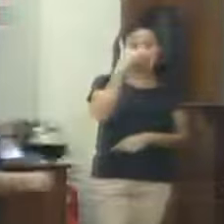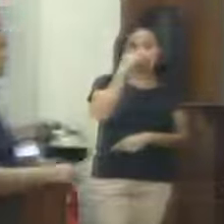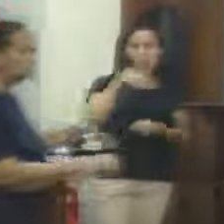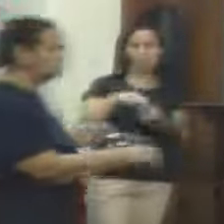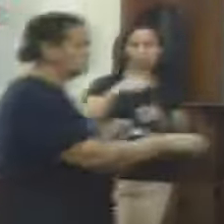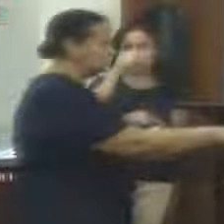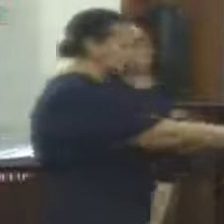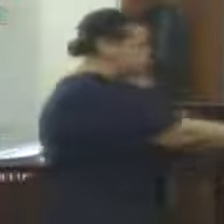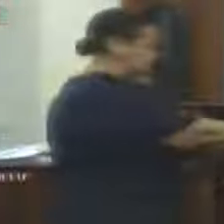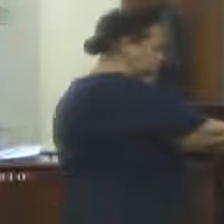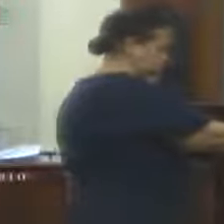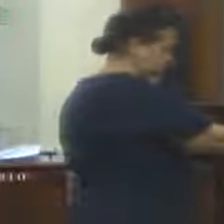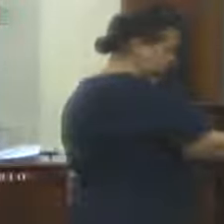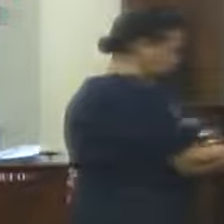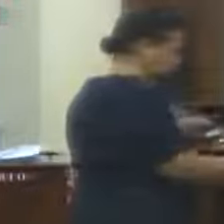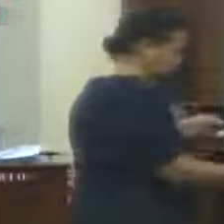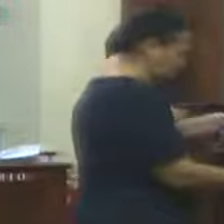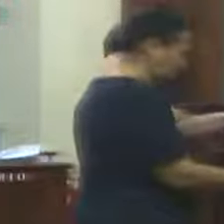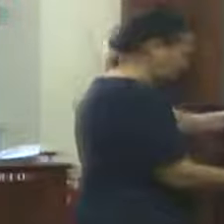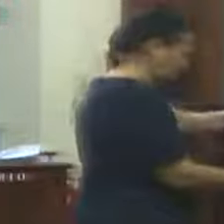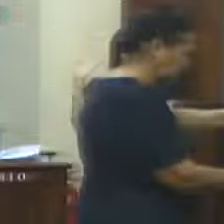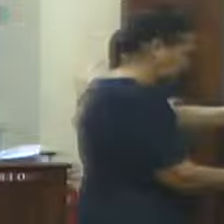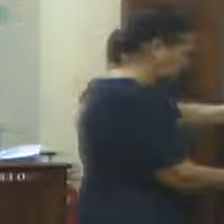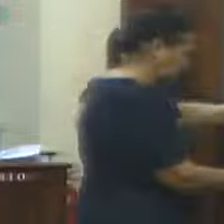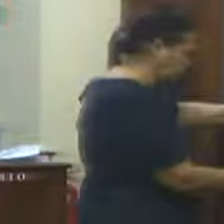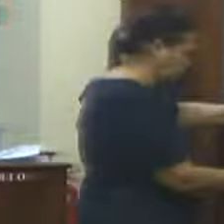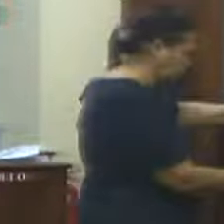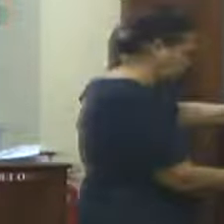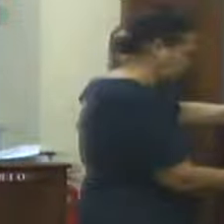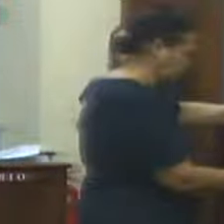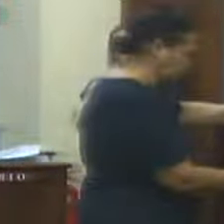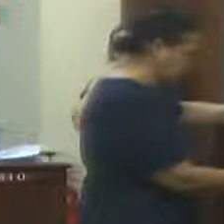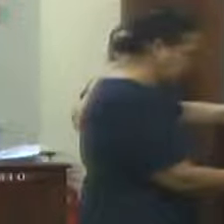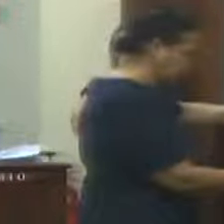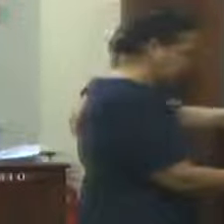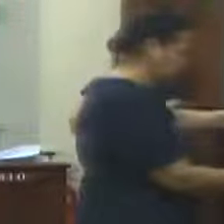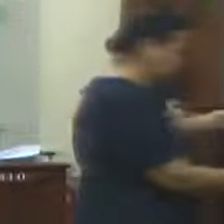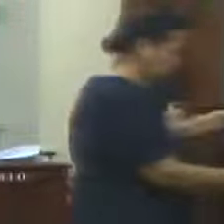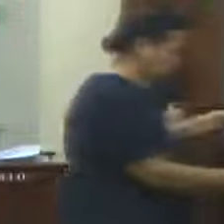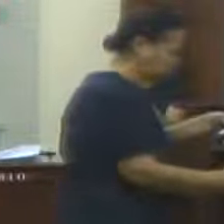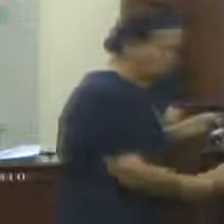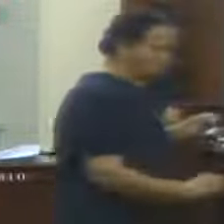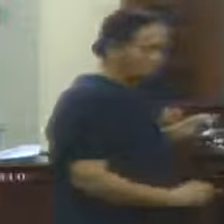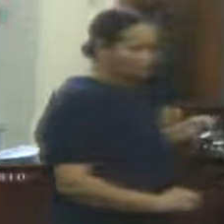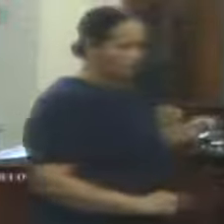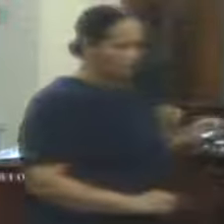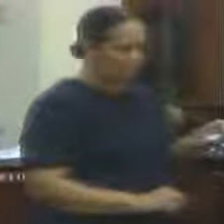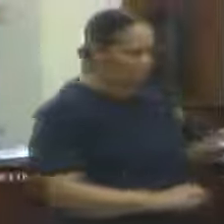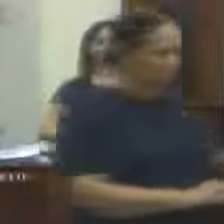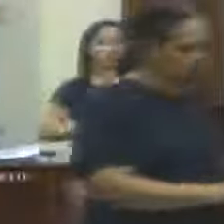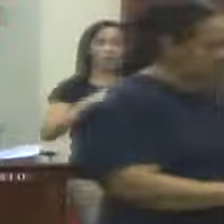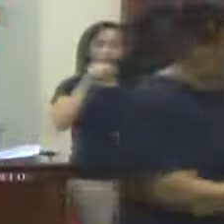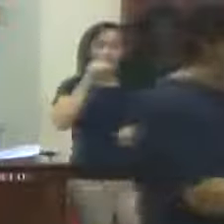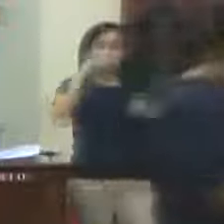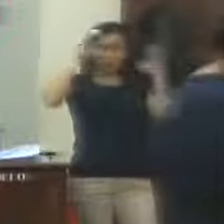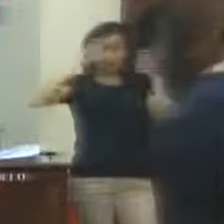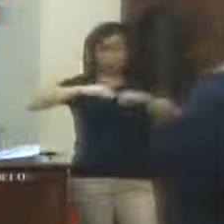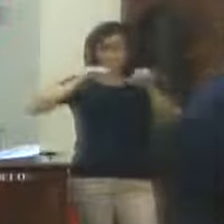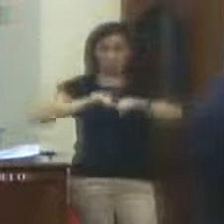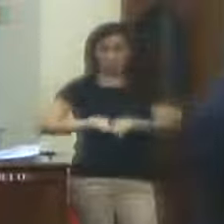solicitações dos moradores do referido bairro, solicito o exposto acima. Os moradores relatam que têm sofrido com enchentes nesse